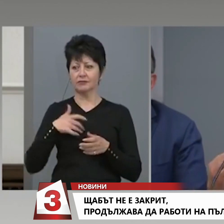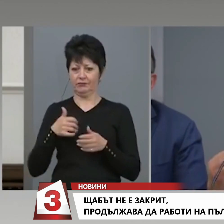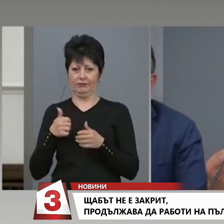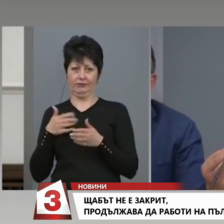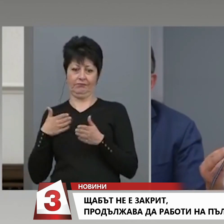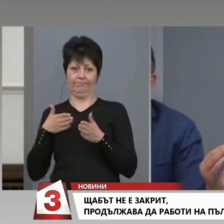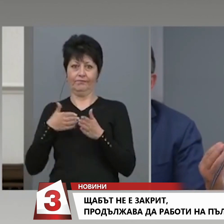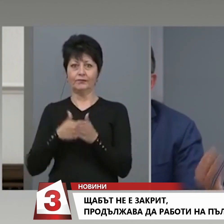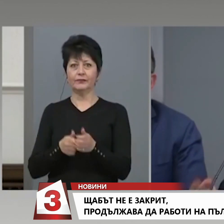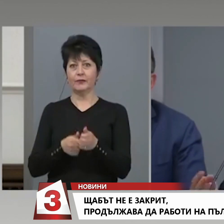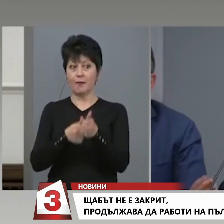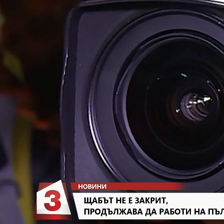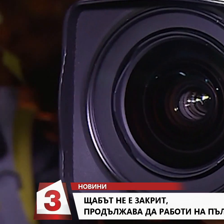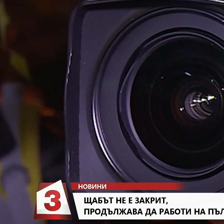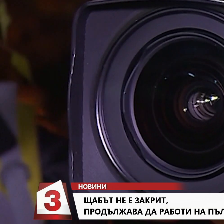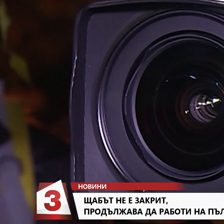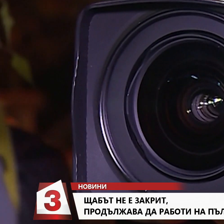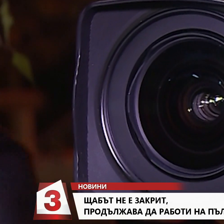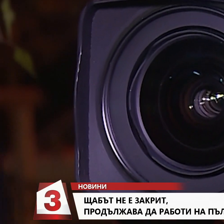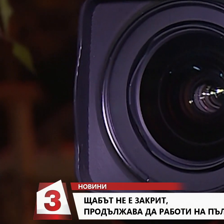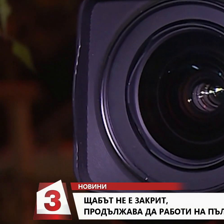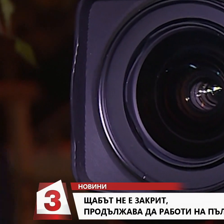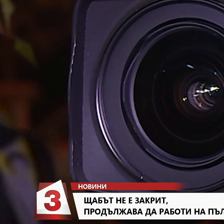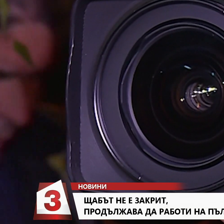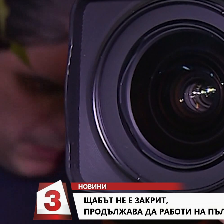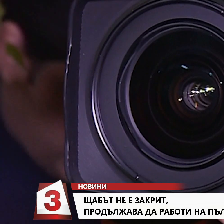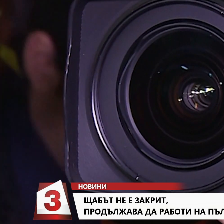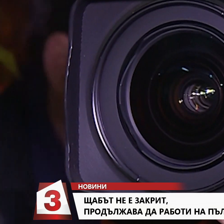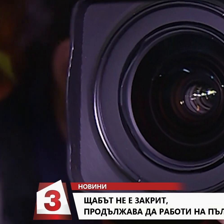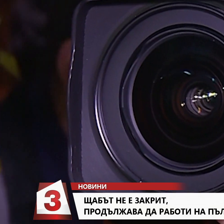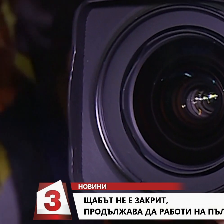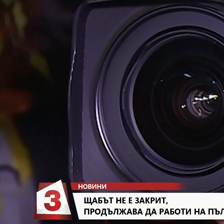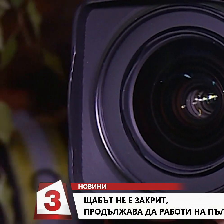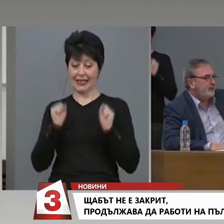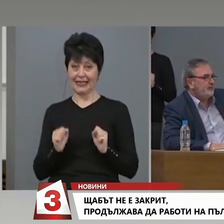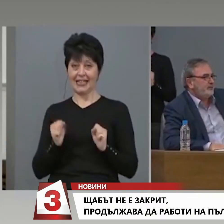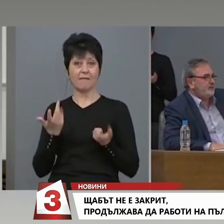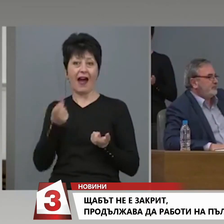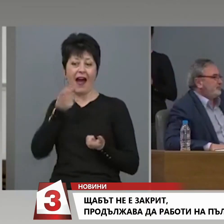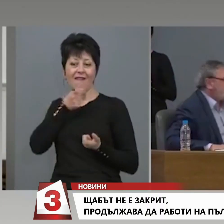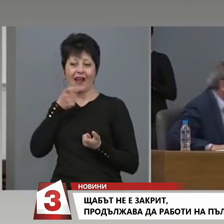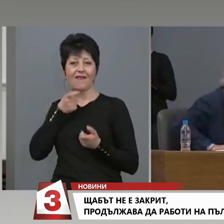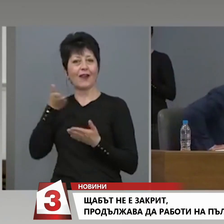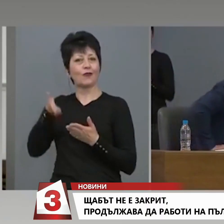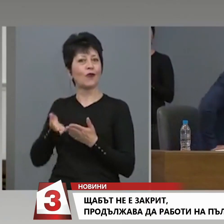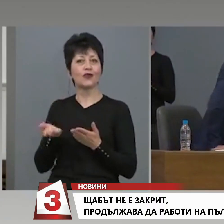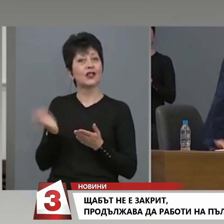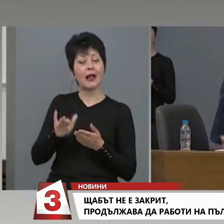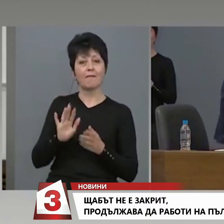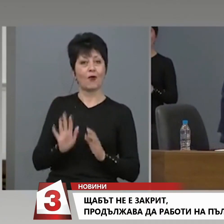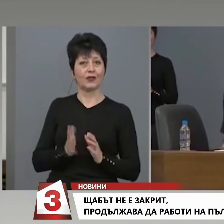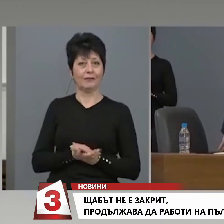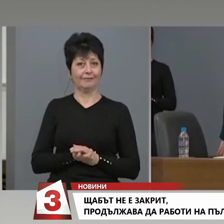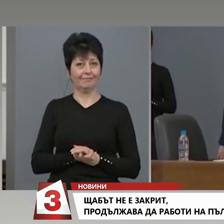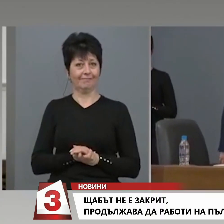и това, което беха ангажиментите на щаба. Премиерът допълни, че спекулациите за напрежение между него и генерал Мутафчийски с опит да се подрони